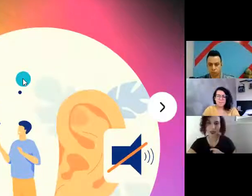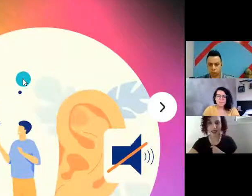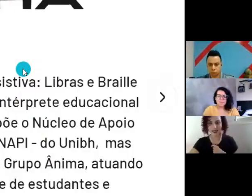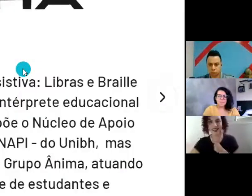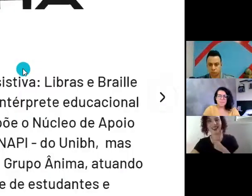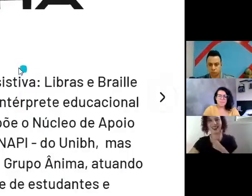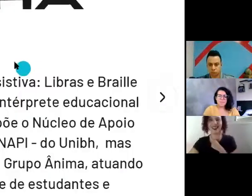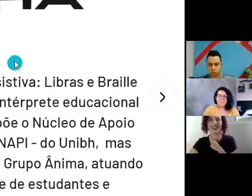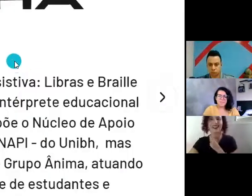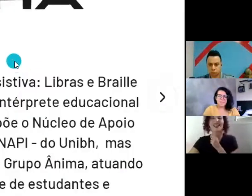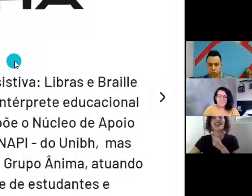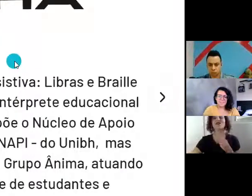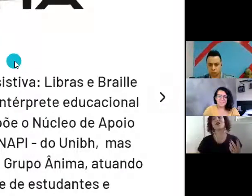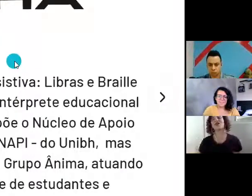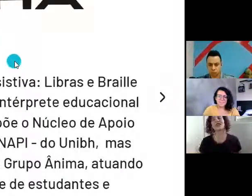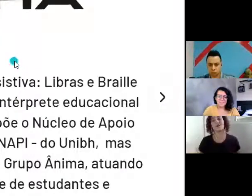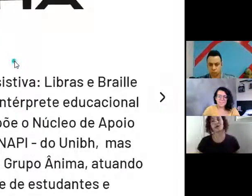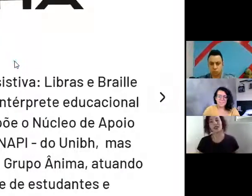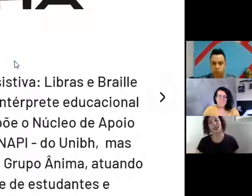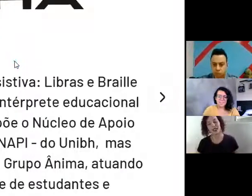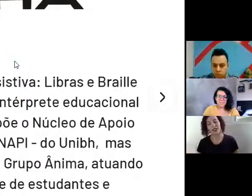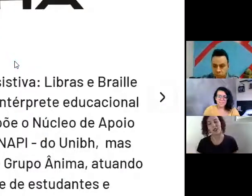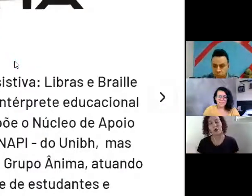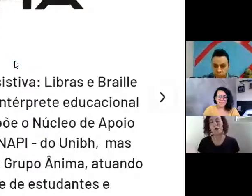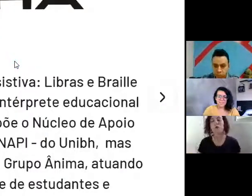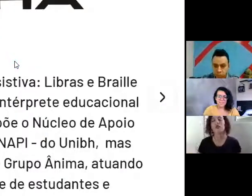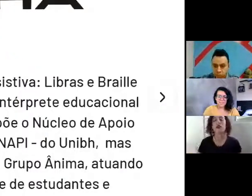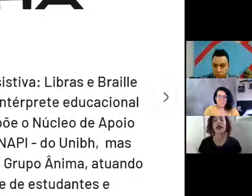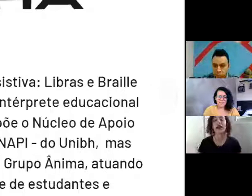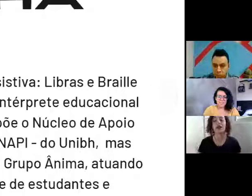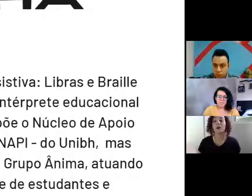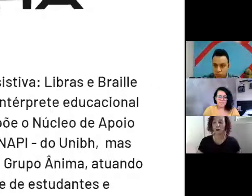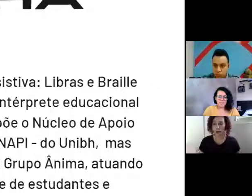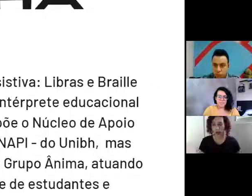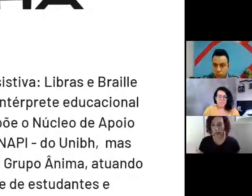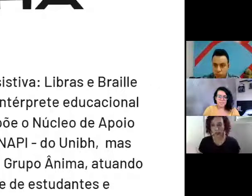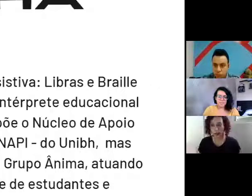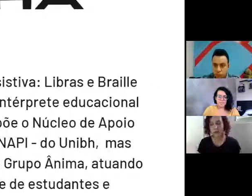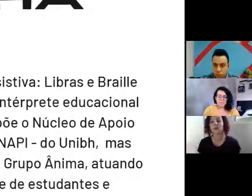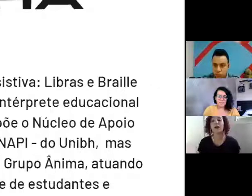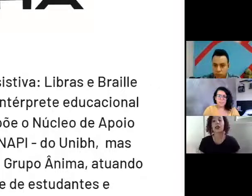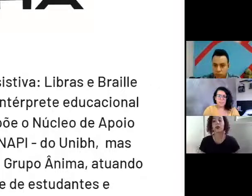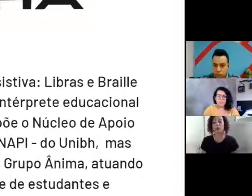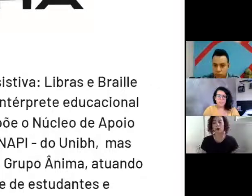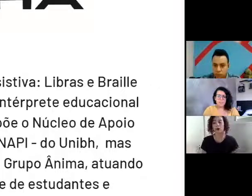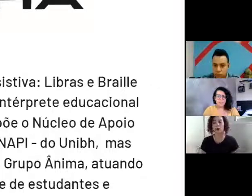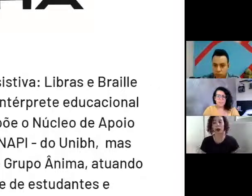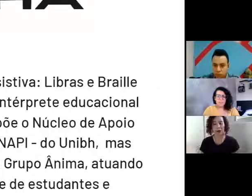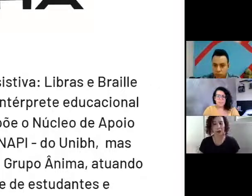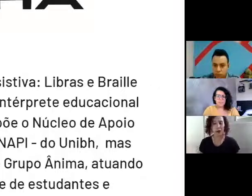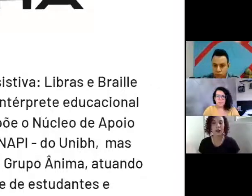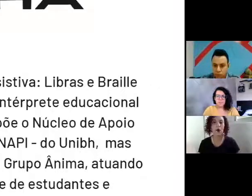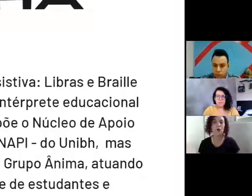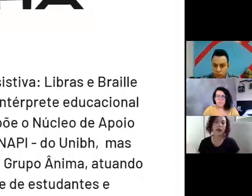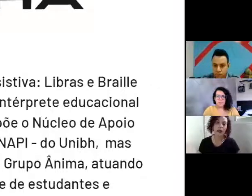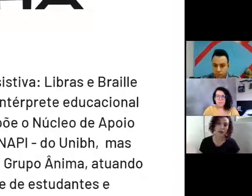Peço paciência. Eu vou começar me apresentando. Meu nome é Tabata, eu sou